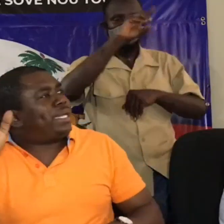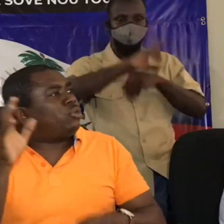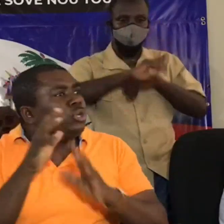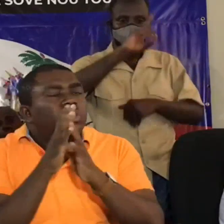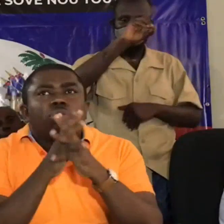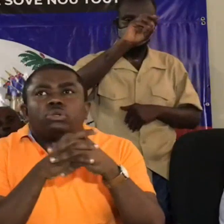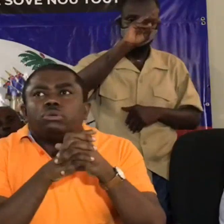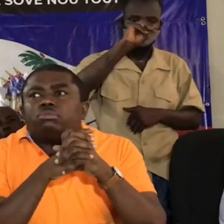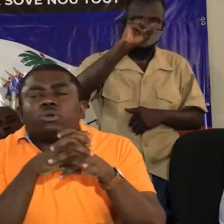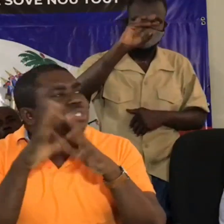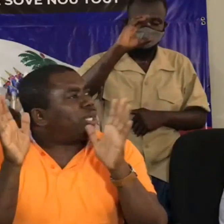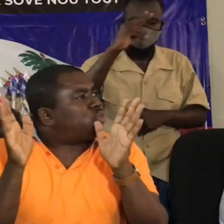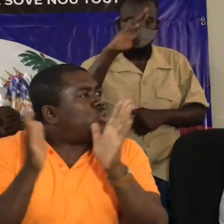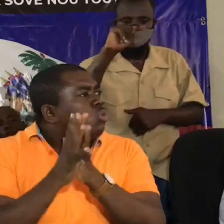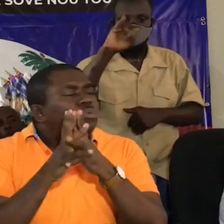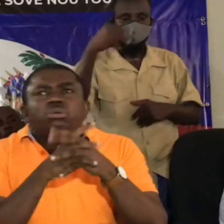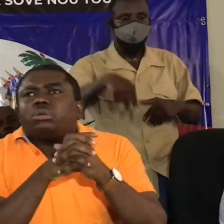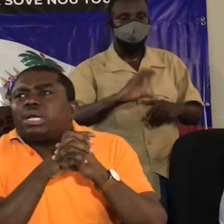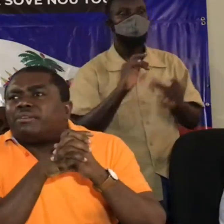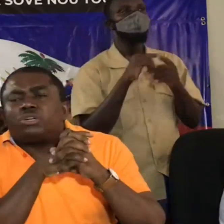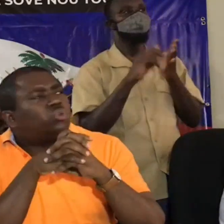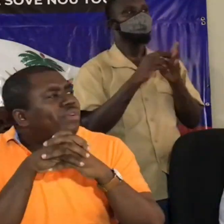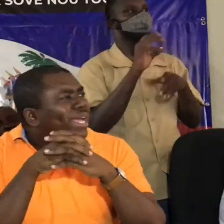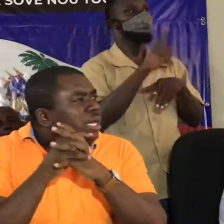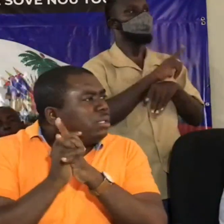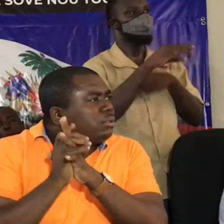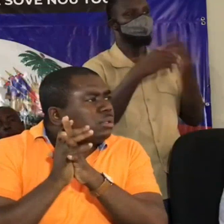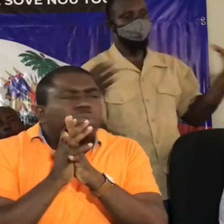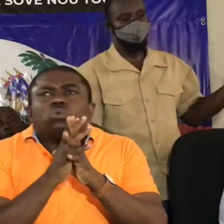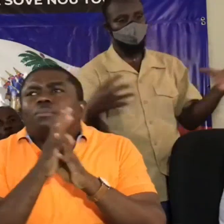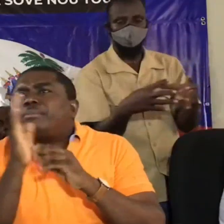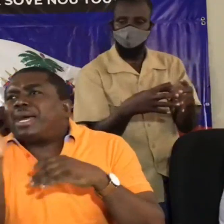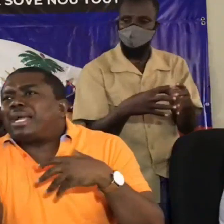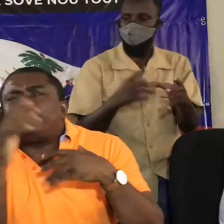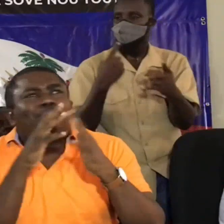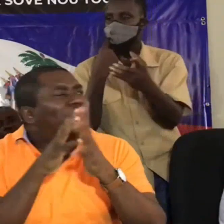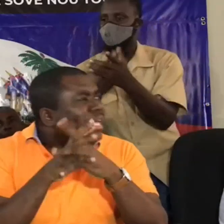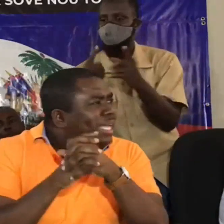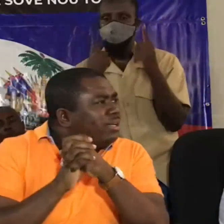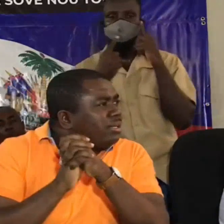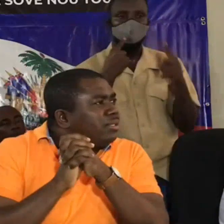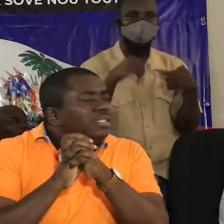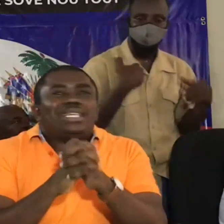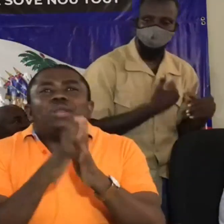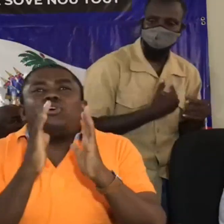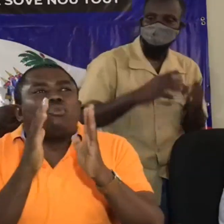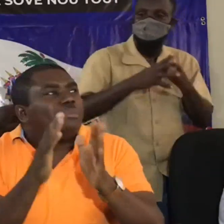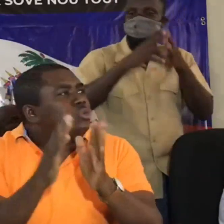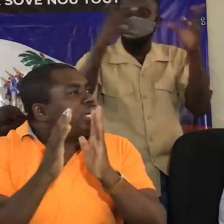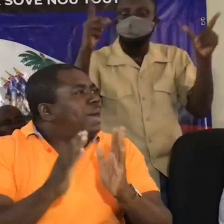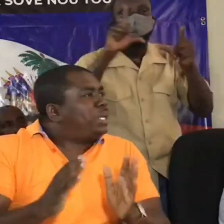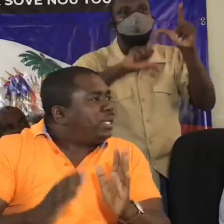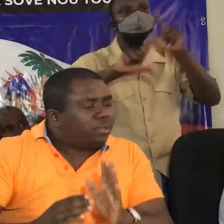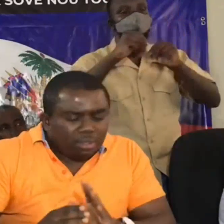avons parlé de négociations avec Jovenel, nous avons parlé. C'est le